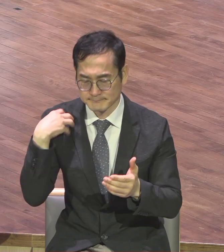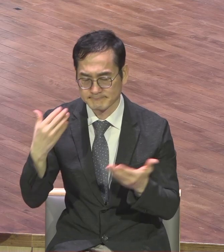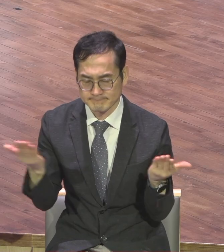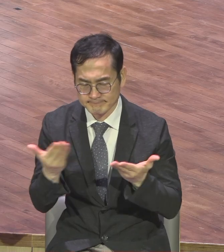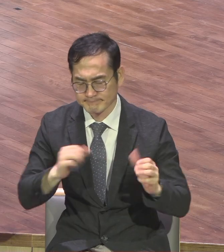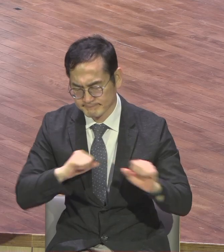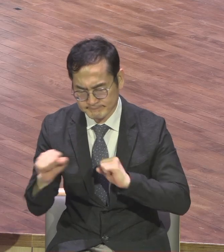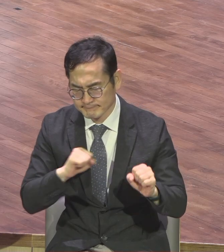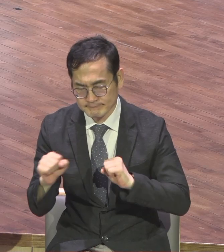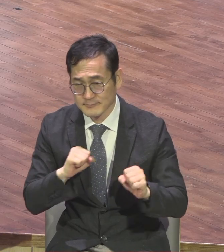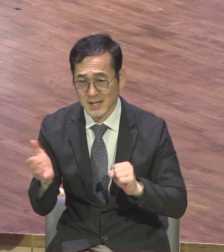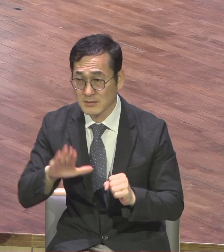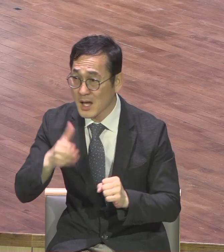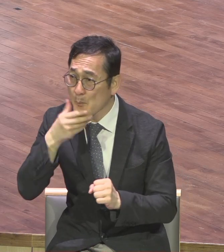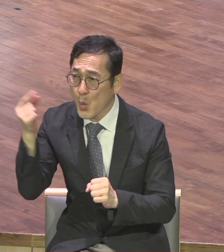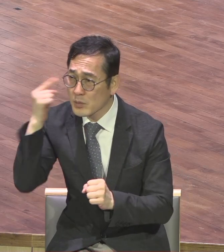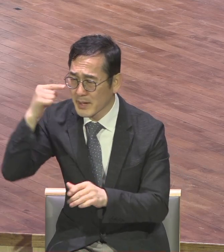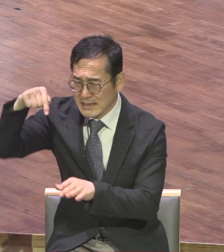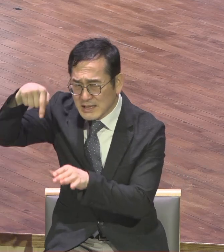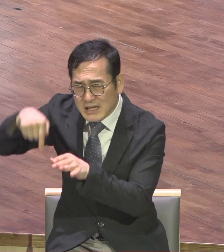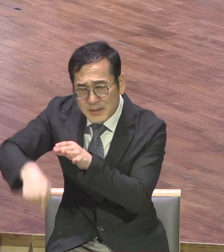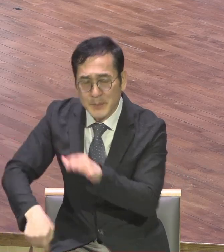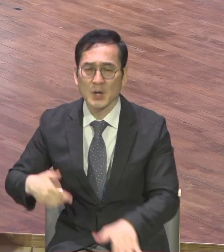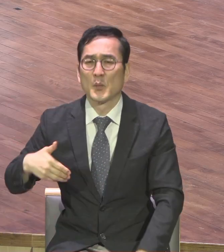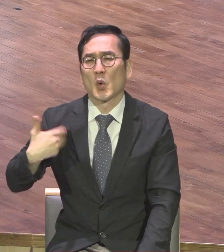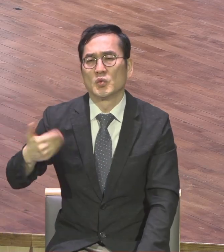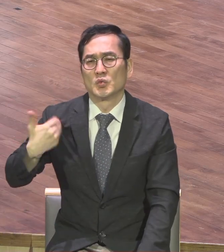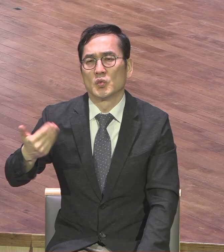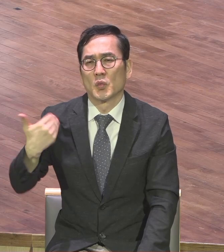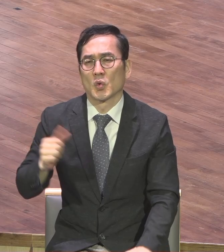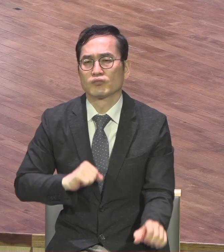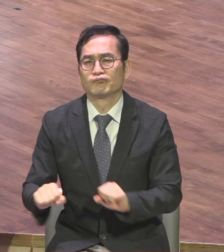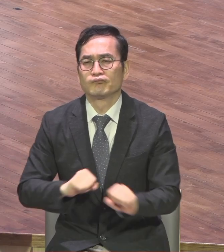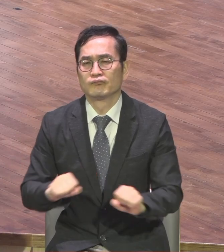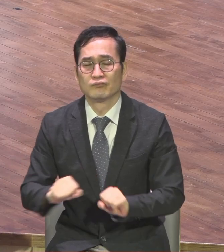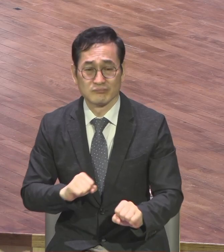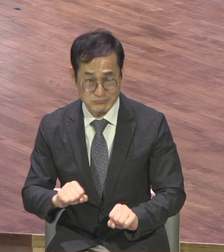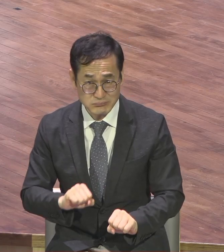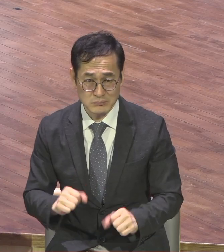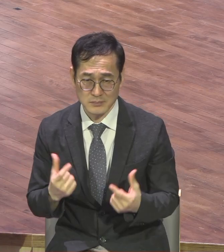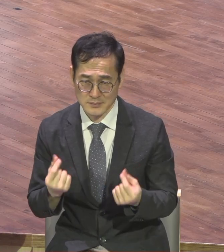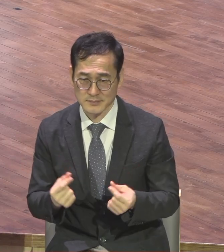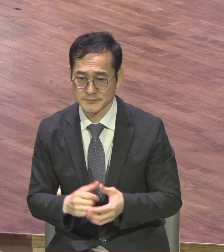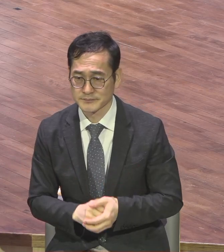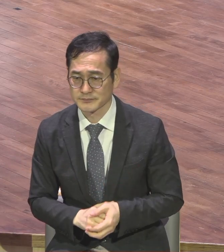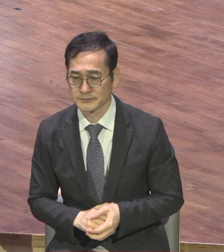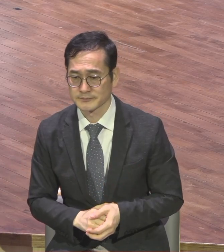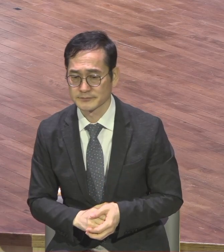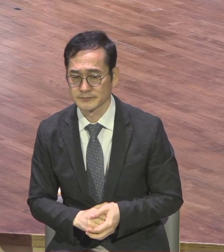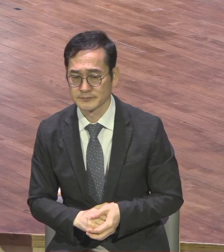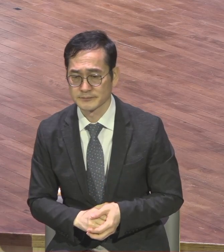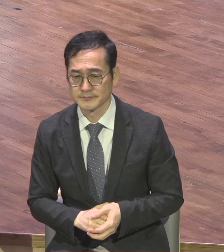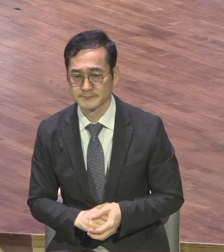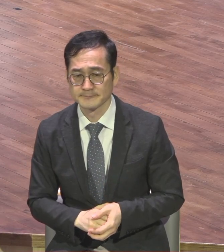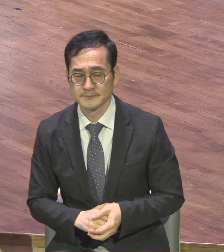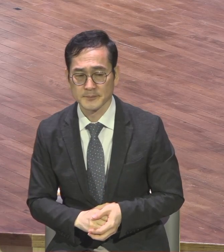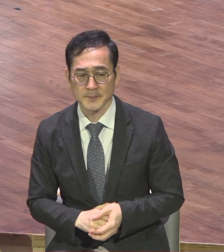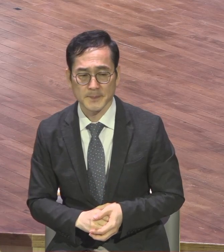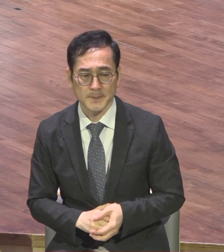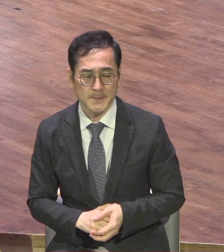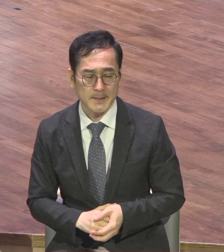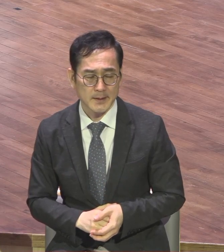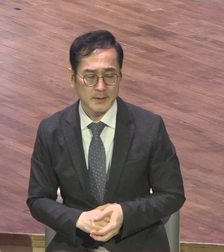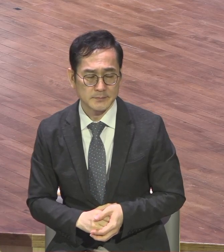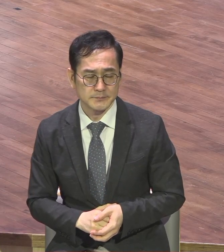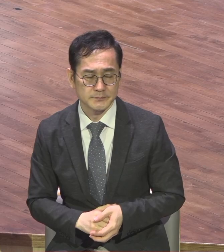이 깊이를 알지 못했어요. 그래서 어느 교단 어디를 가든지